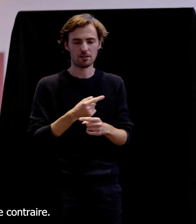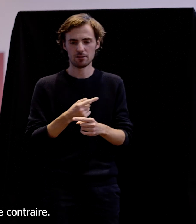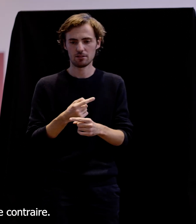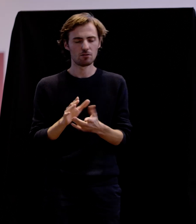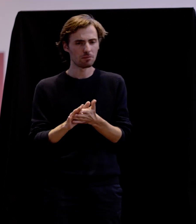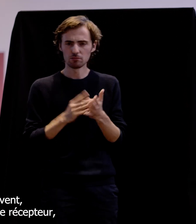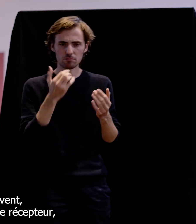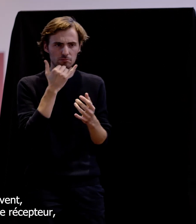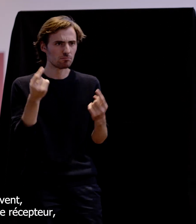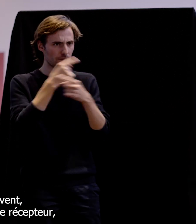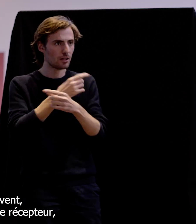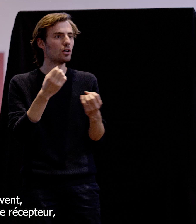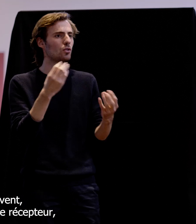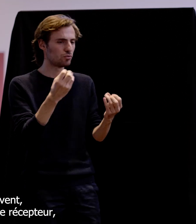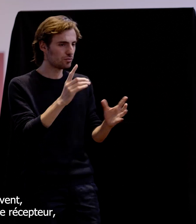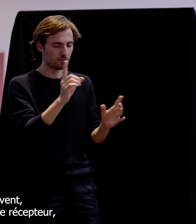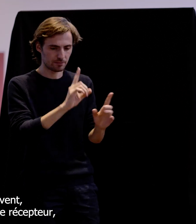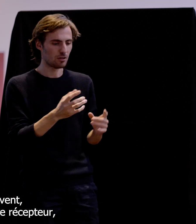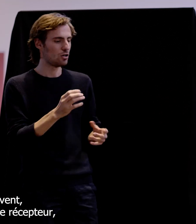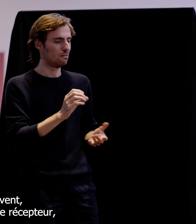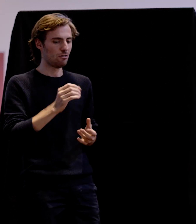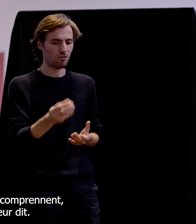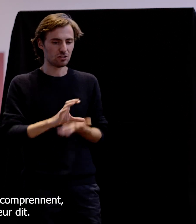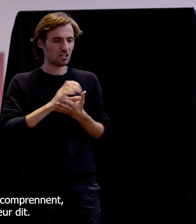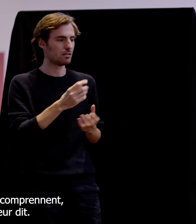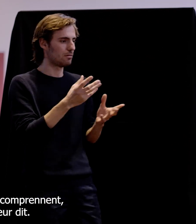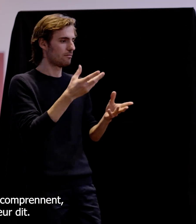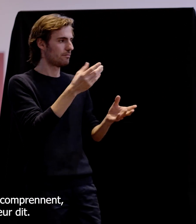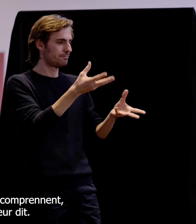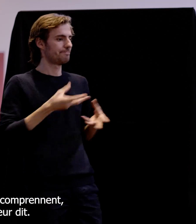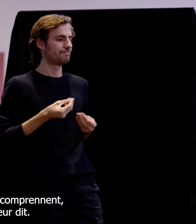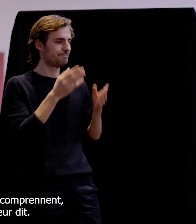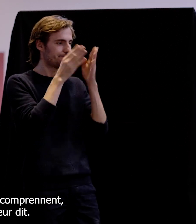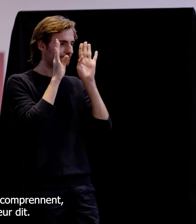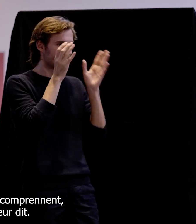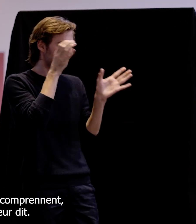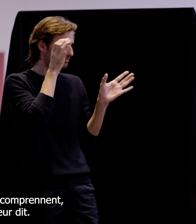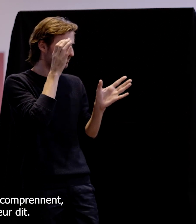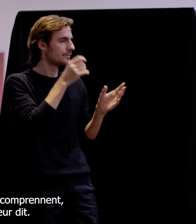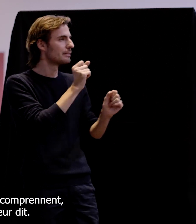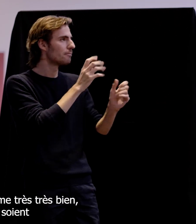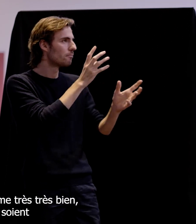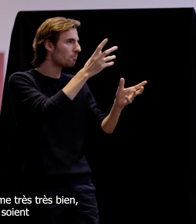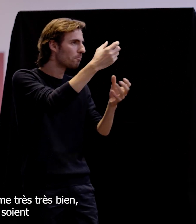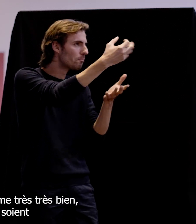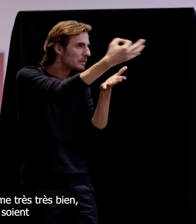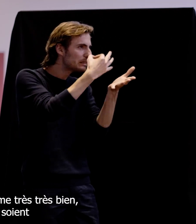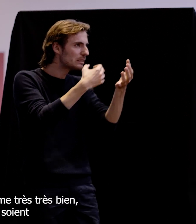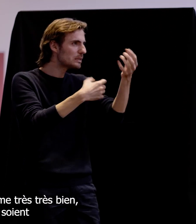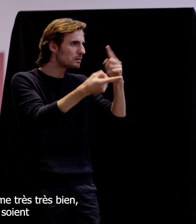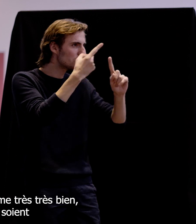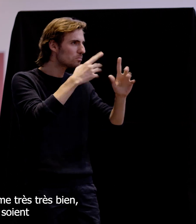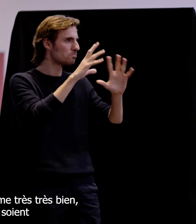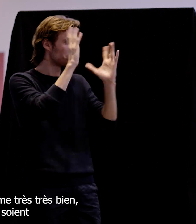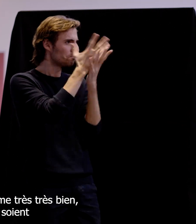non, c'est le contraire. Très souvent, ils arrivent à être récepteurs, c'est-à-dire qu'ils comprennent ce qu'on leur dit, ils comprennent même